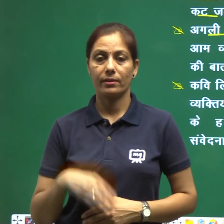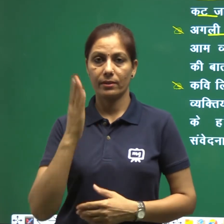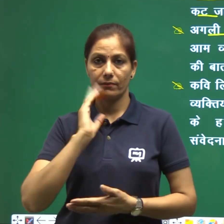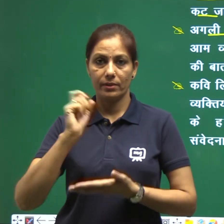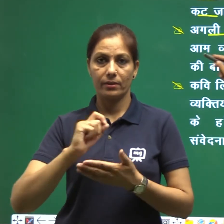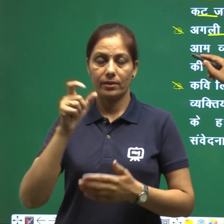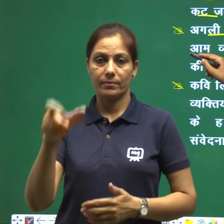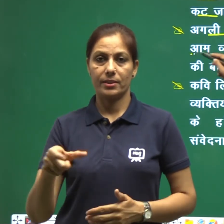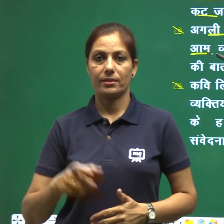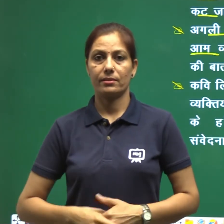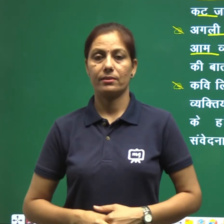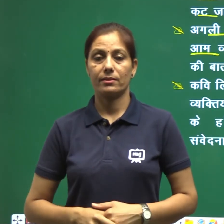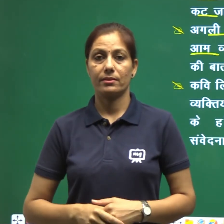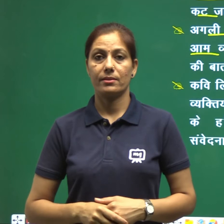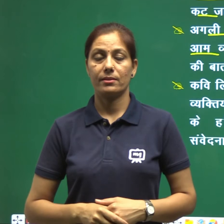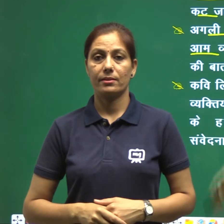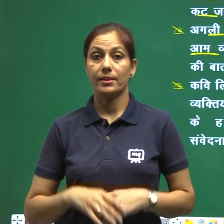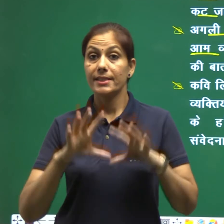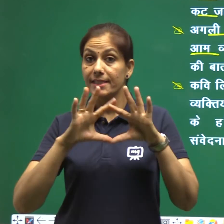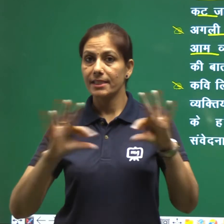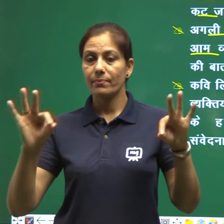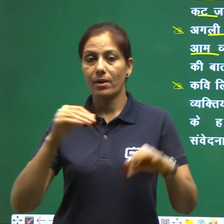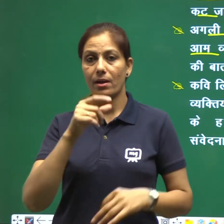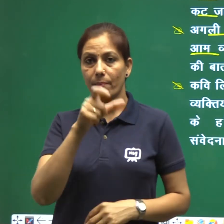कवि आम व्यक्ति के